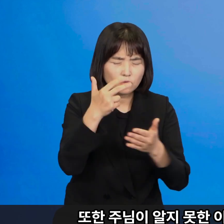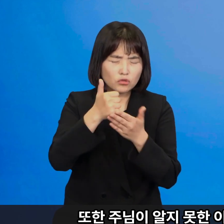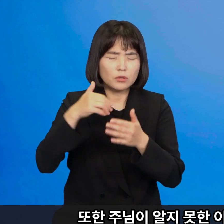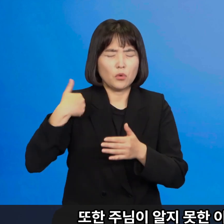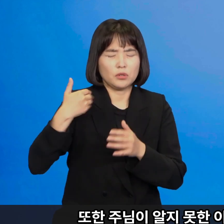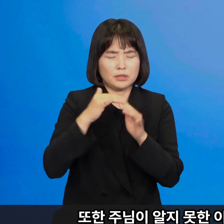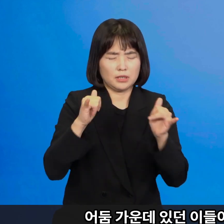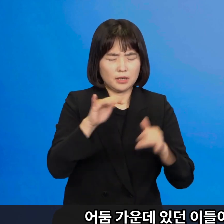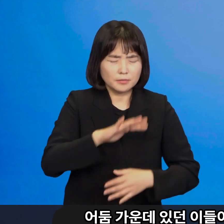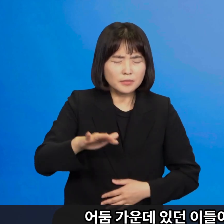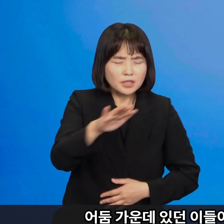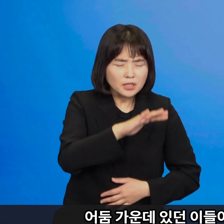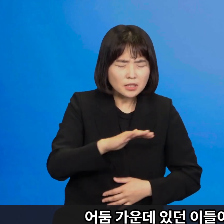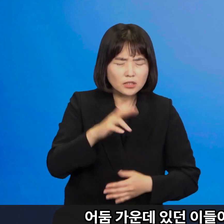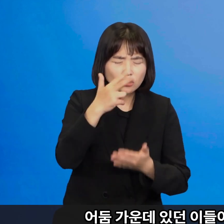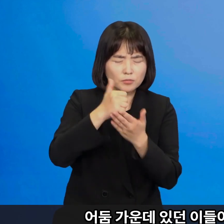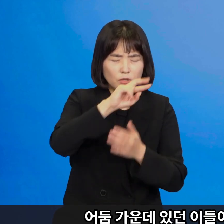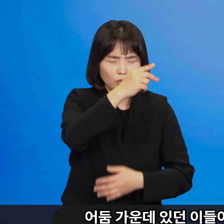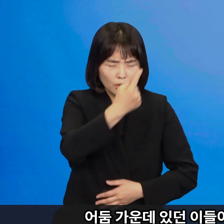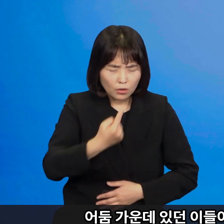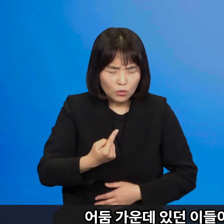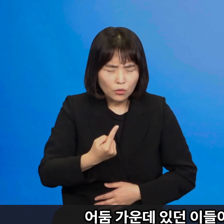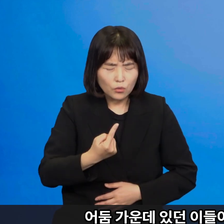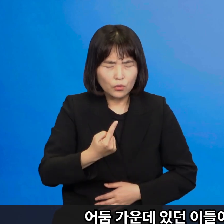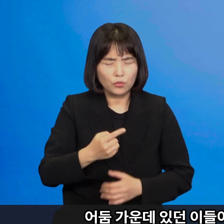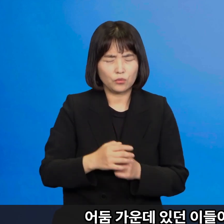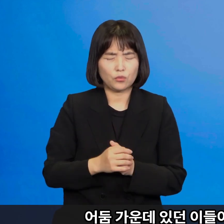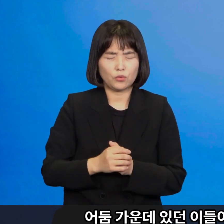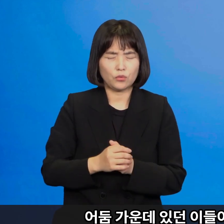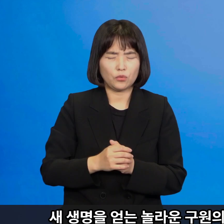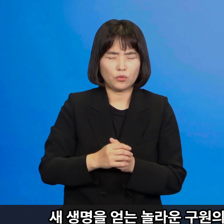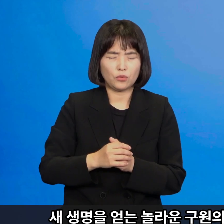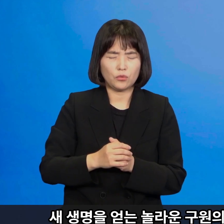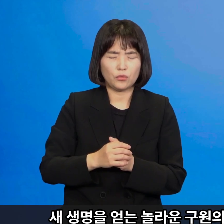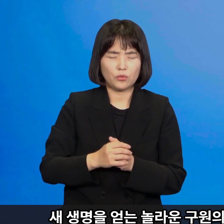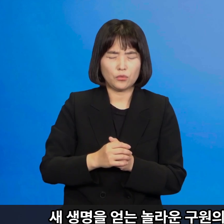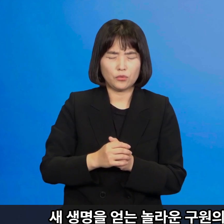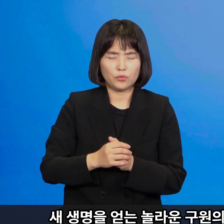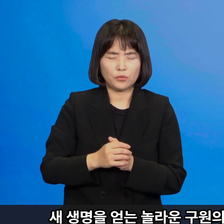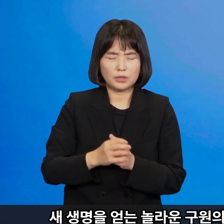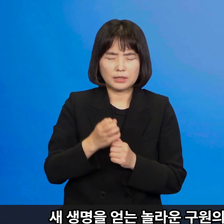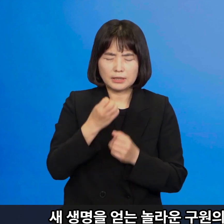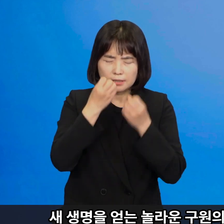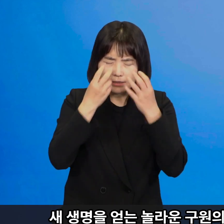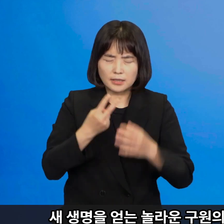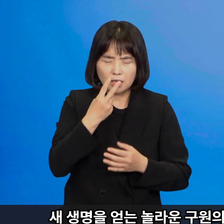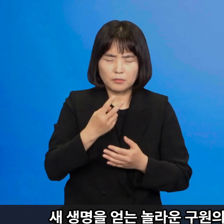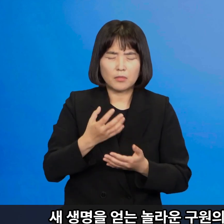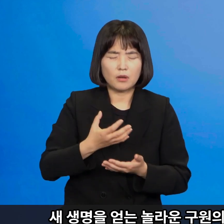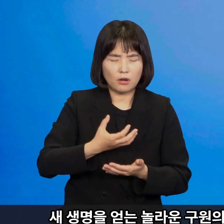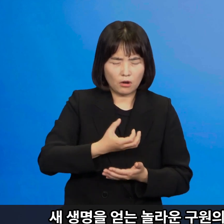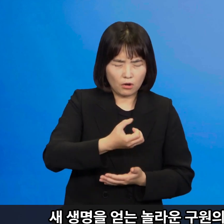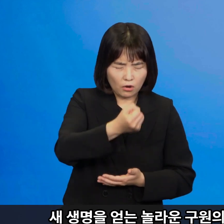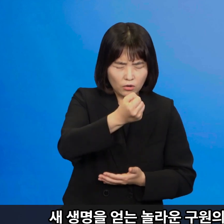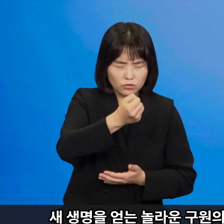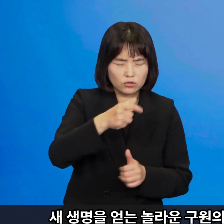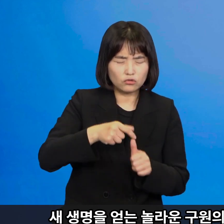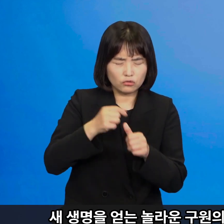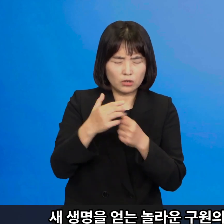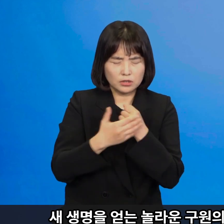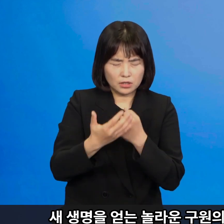주여 주께로 돌아오며 어둠 가운데 있던 이들이 빛이신 주님 앞에 나와 주여 새 생명을 얻는 놀라운 구원의 은혜를 누리게